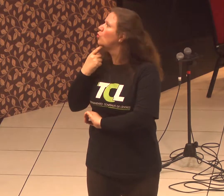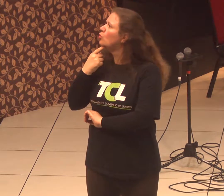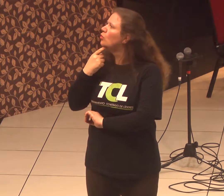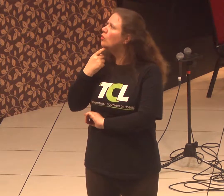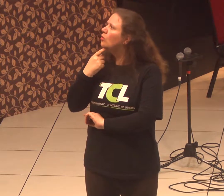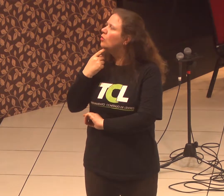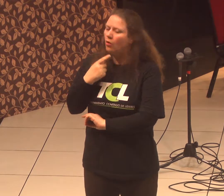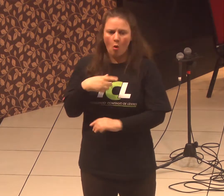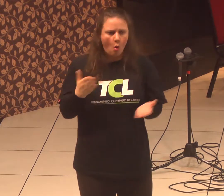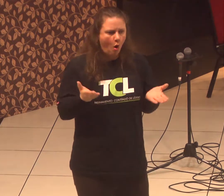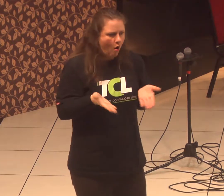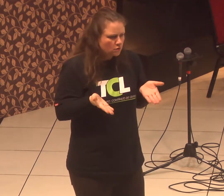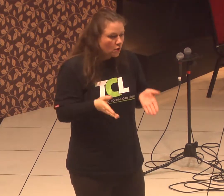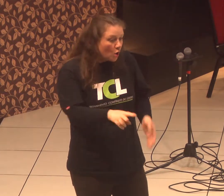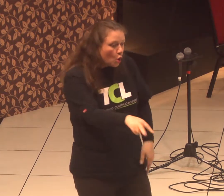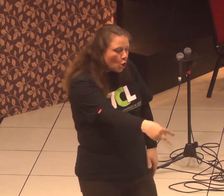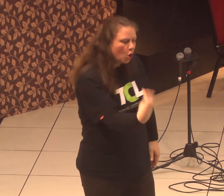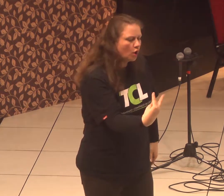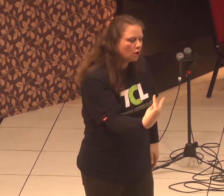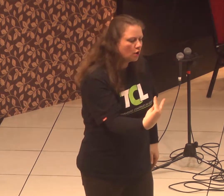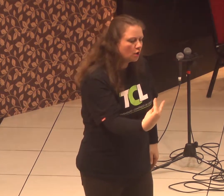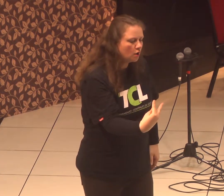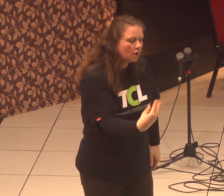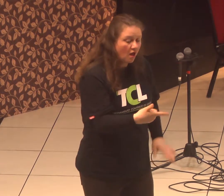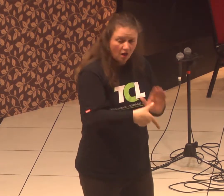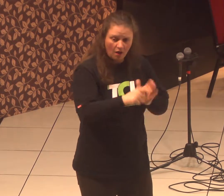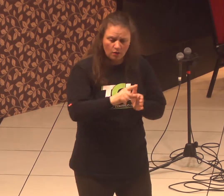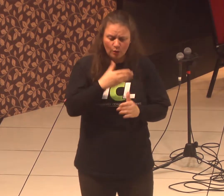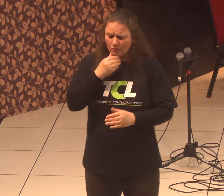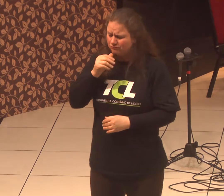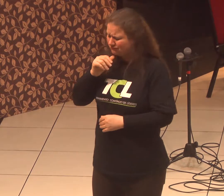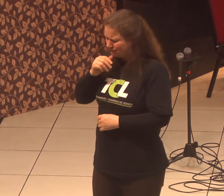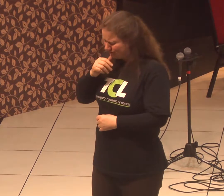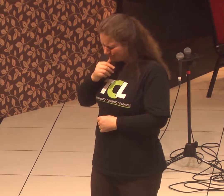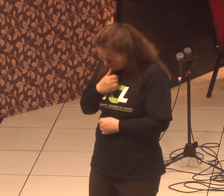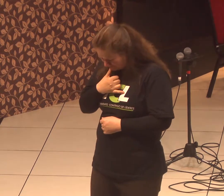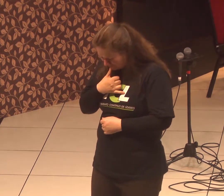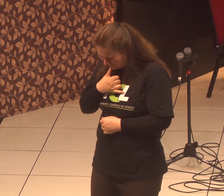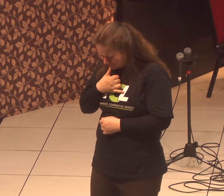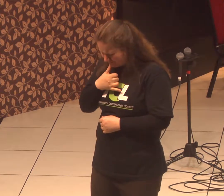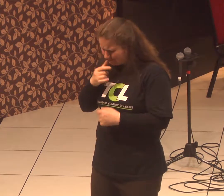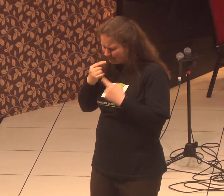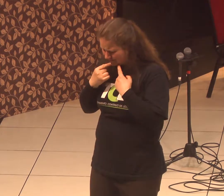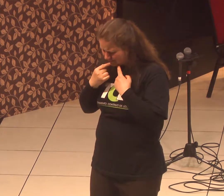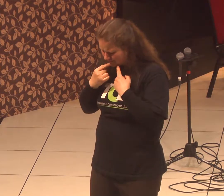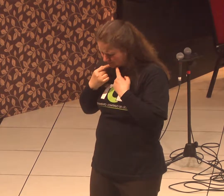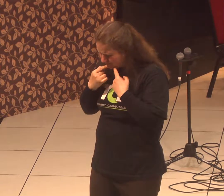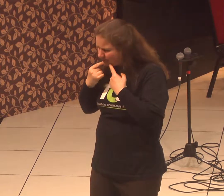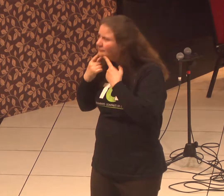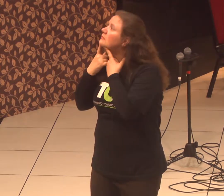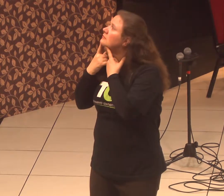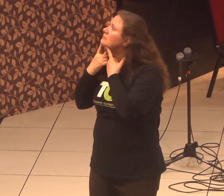de sensibilidade. Eles mostraram amor, interesse. Não jogaram